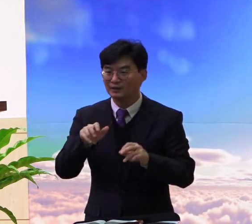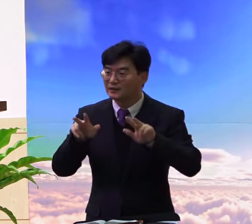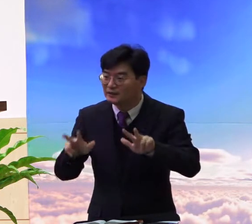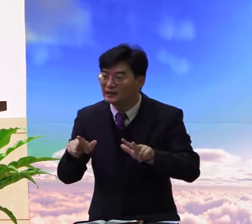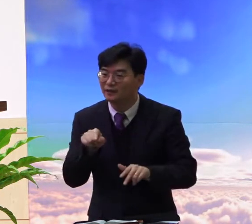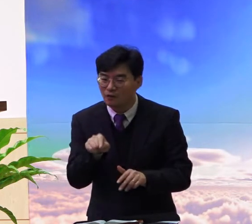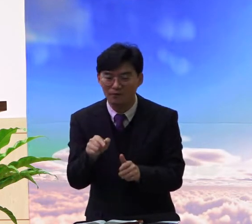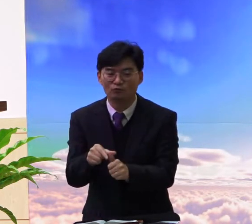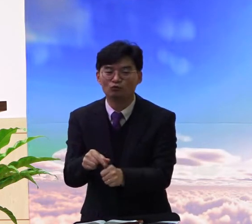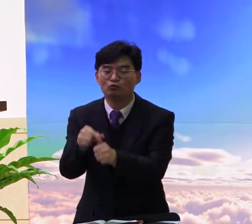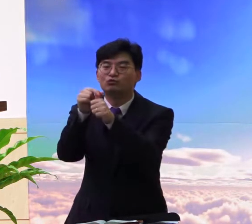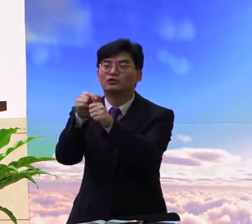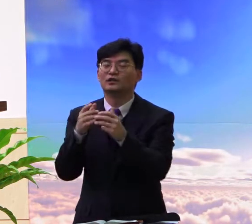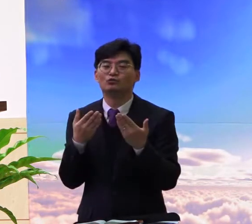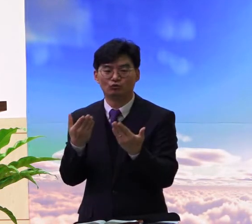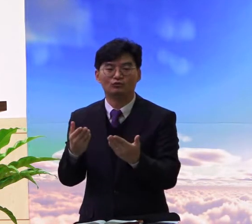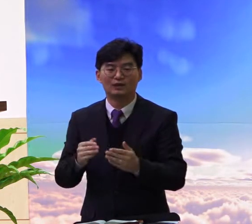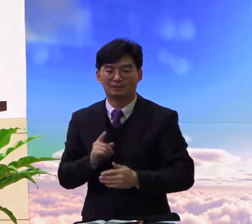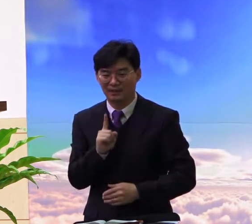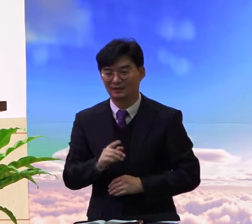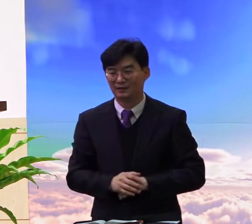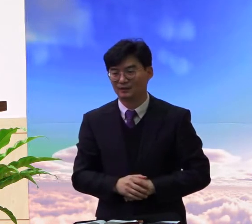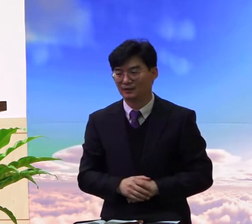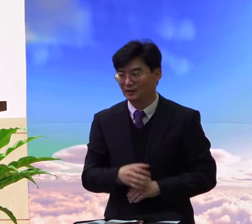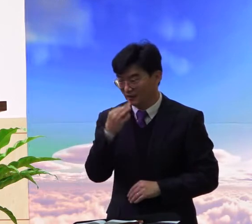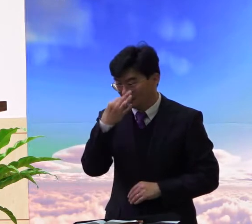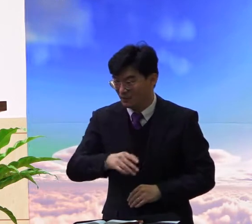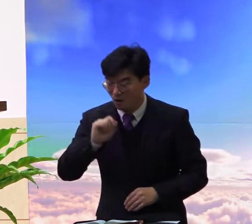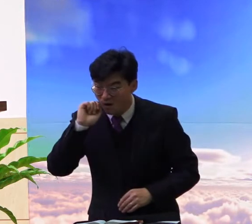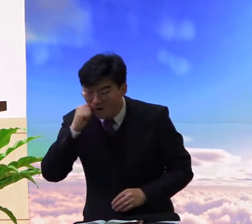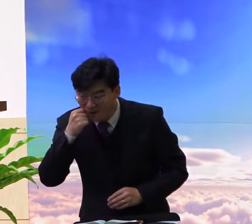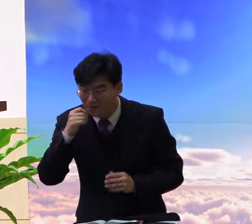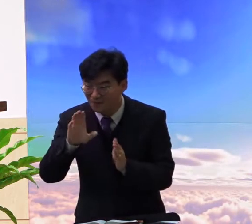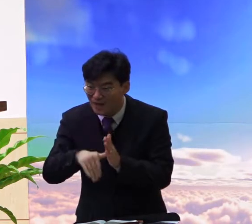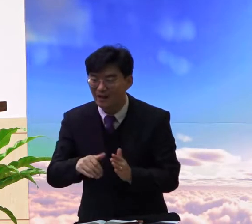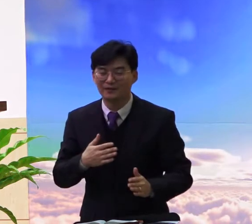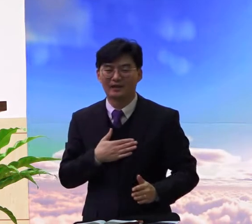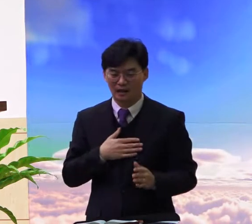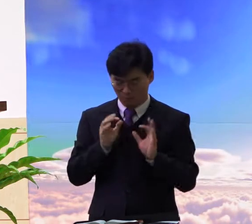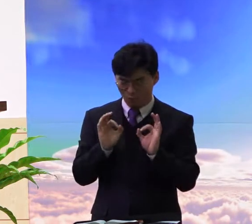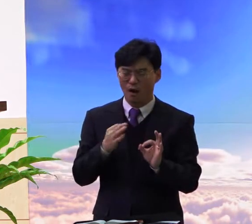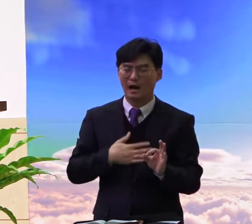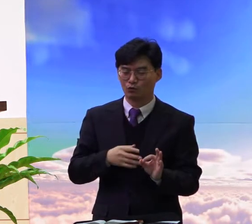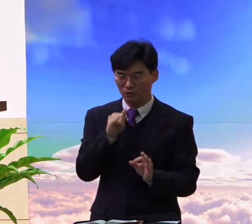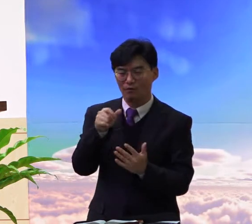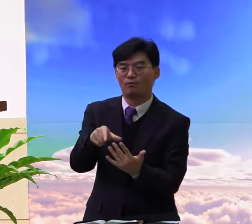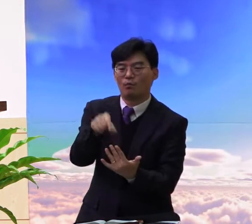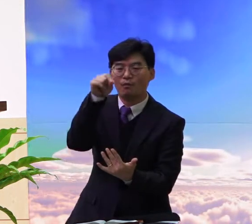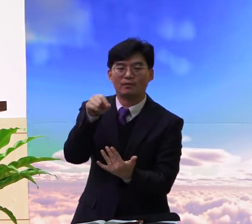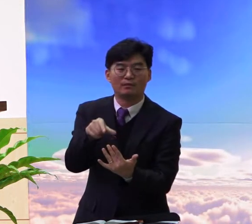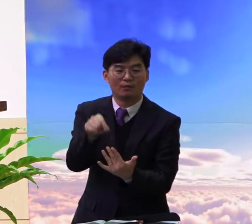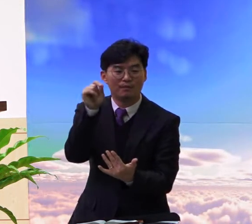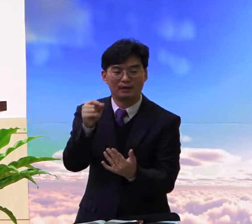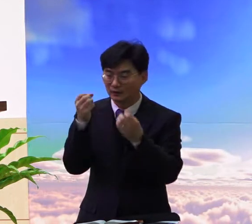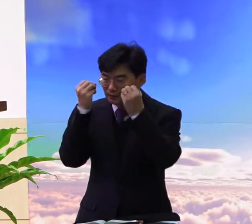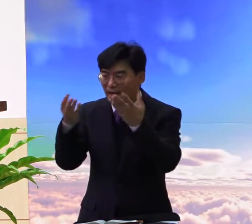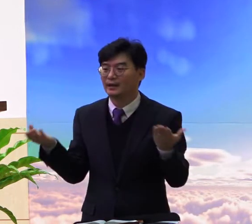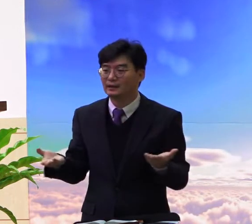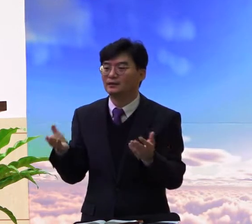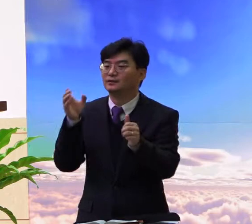내가 택한 자를 마시게 할 것입니다. 하나님께서 세를 행할 것이다. 이제 나타낼